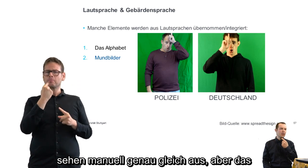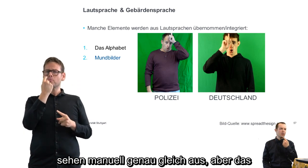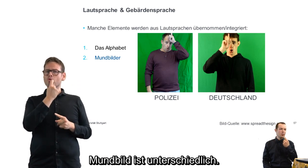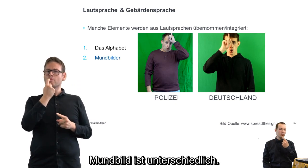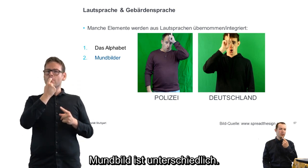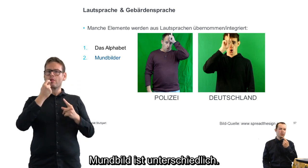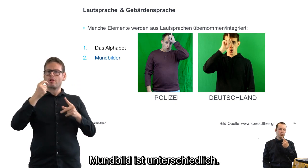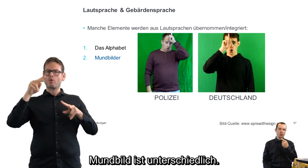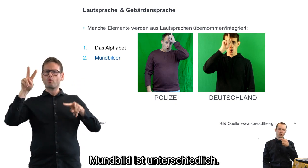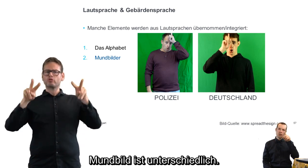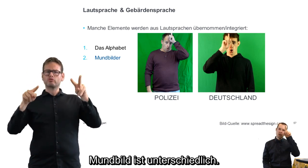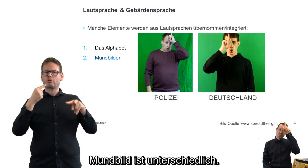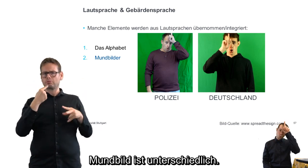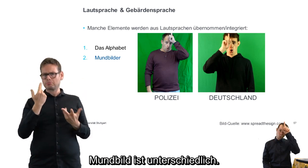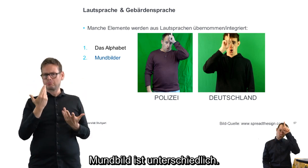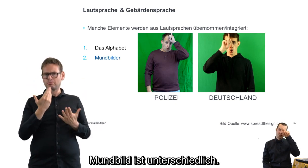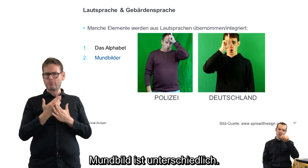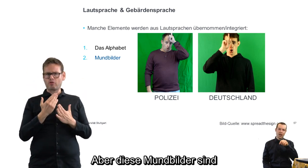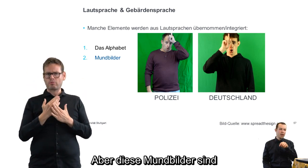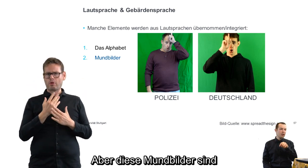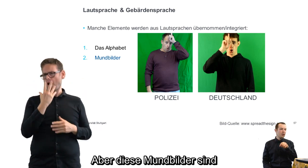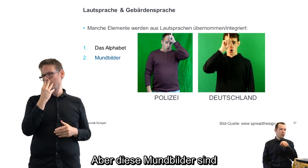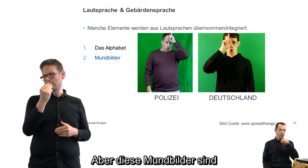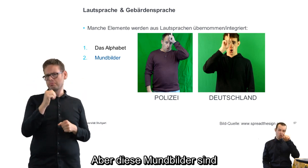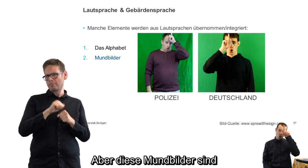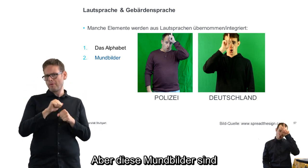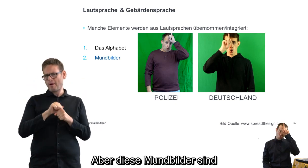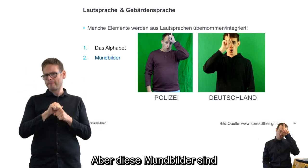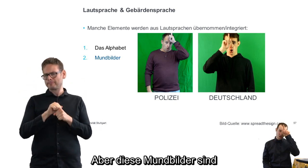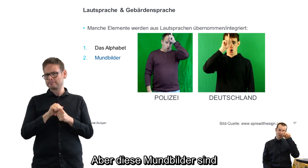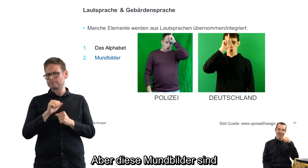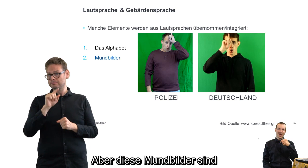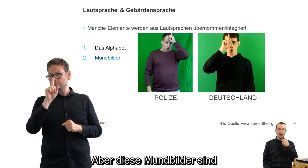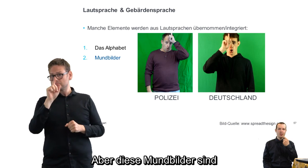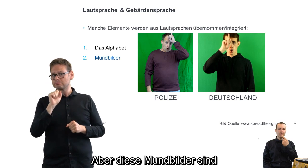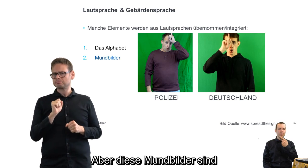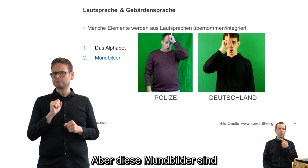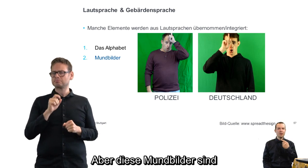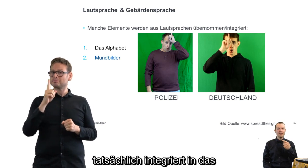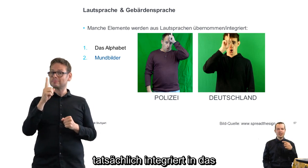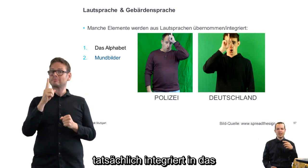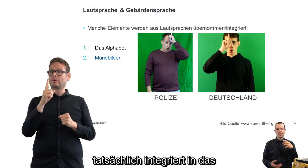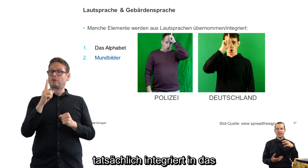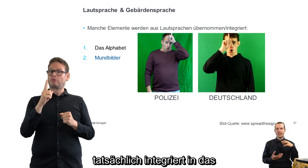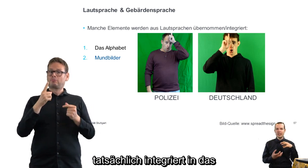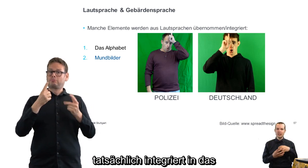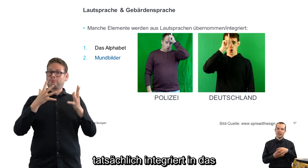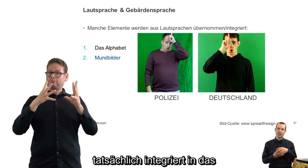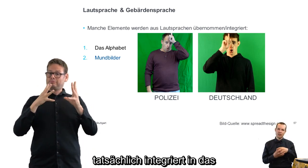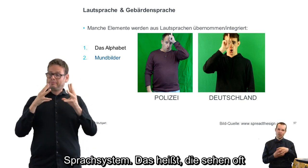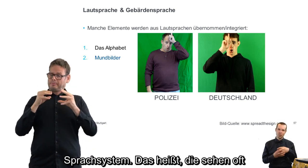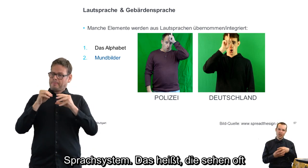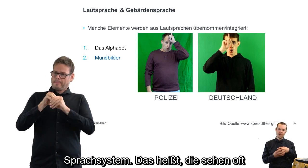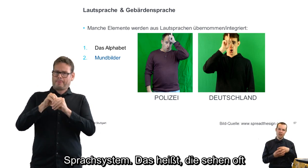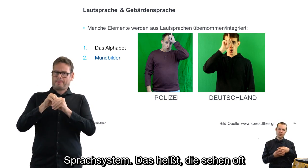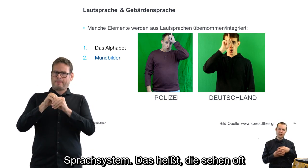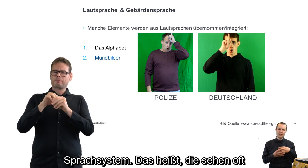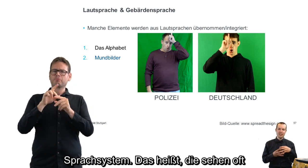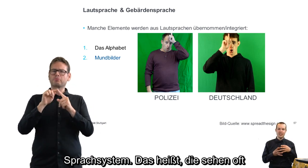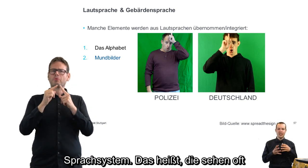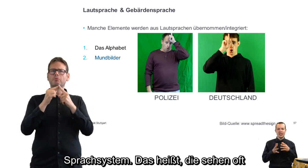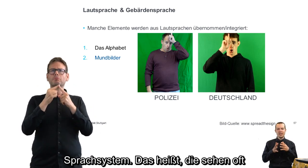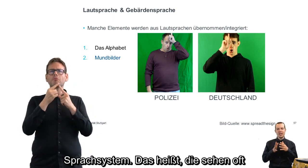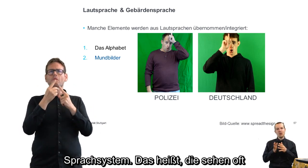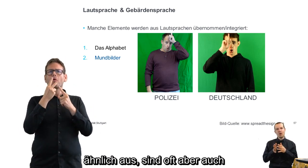aber das Mundbild ist unterschiedlich, Polizei und Deutschland, aber diese Mundbilder sind tatsächlich integriert in das Sprachsystem,